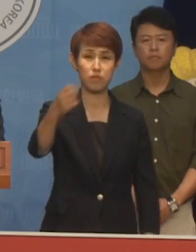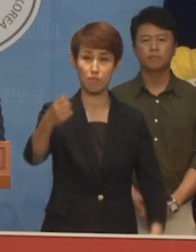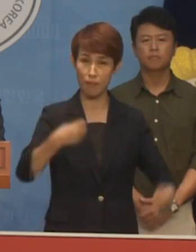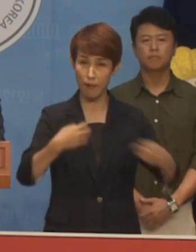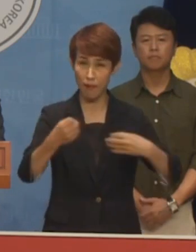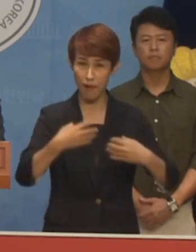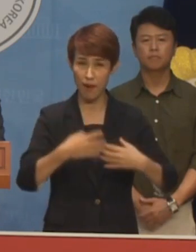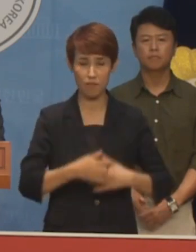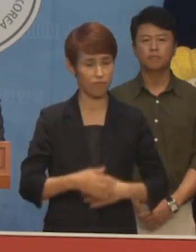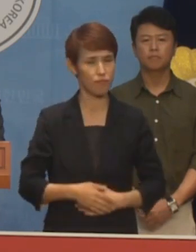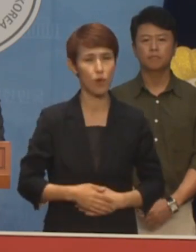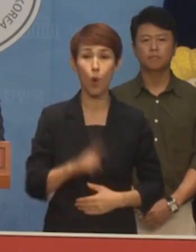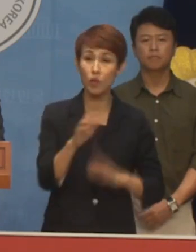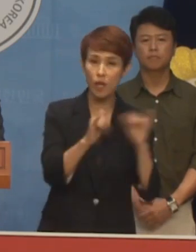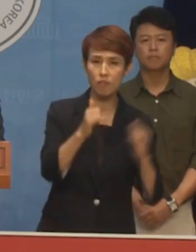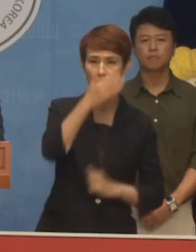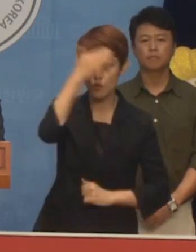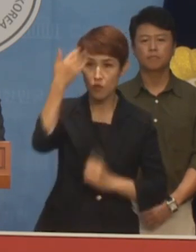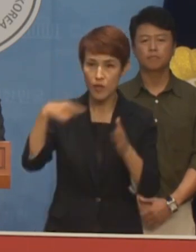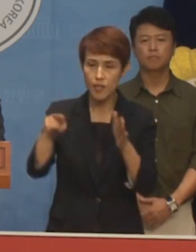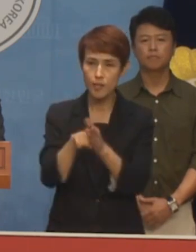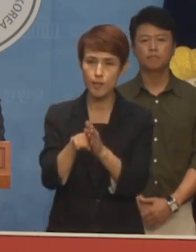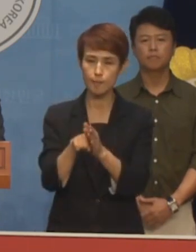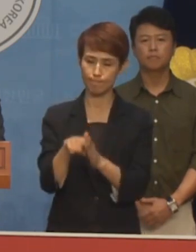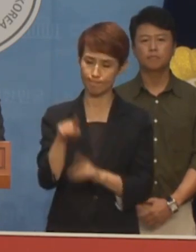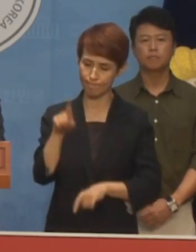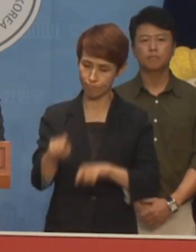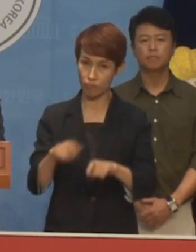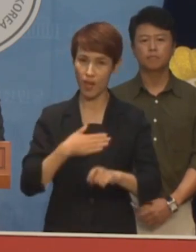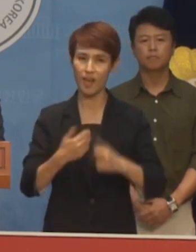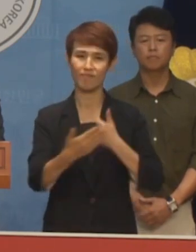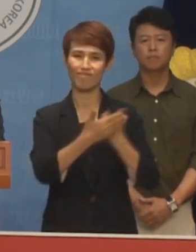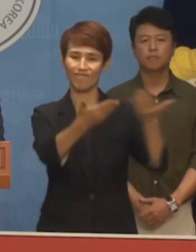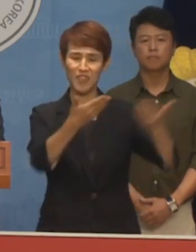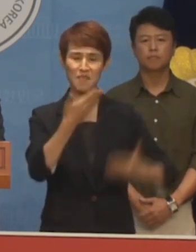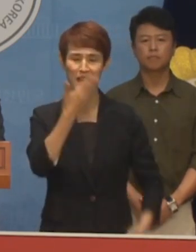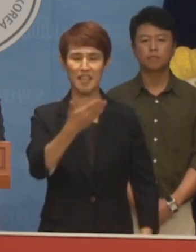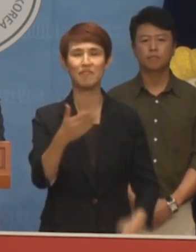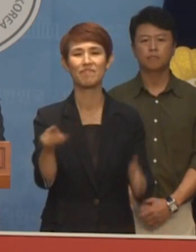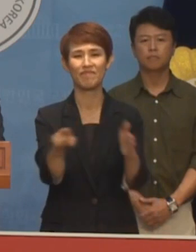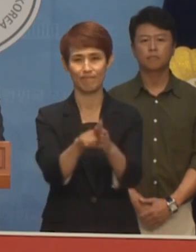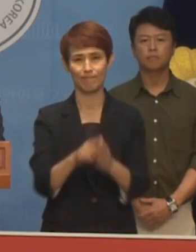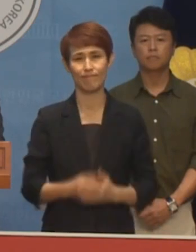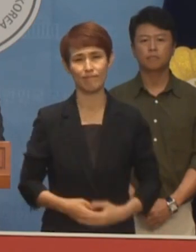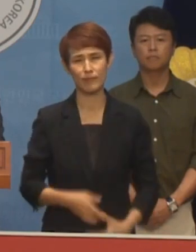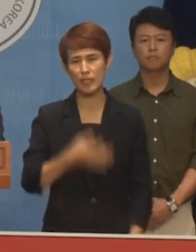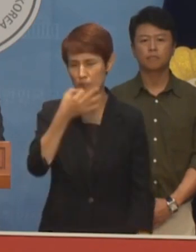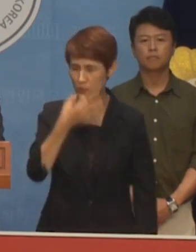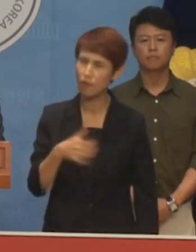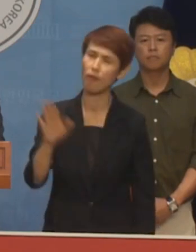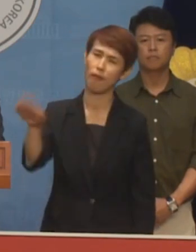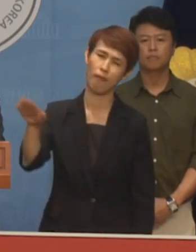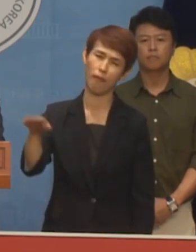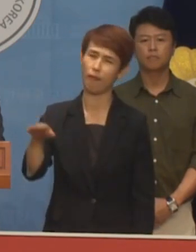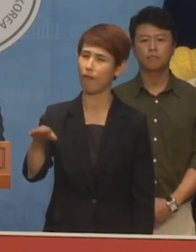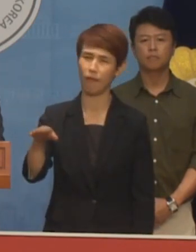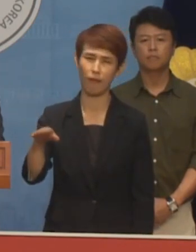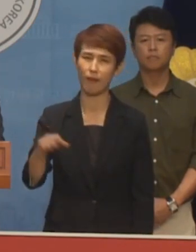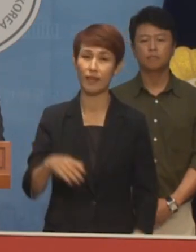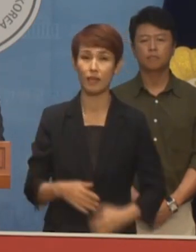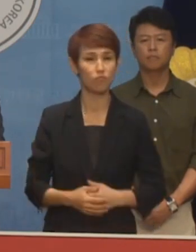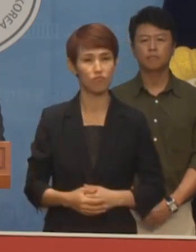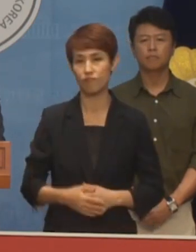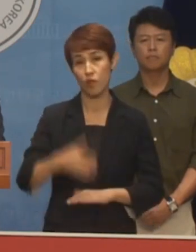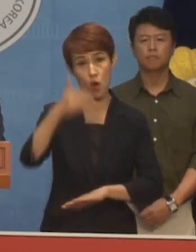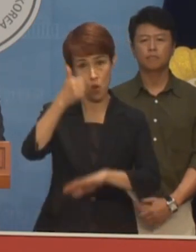사람은 청년을 위해 묵묵히 걸어가는 저를 응원해 주실 겁니다. 힘들 것이다 라고 아무리 얘기해도 그